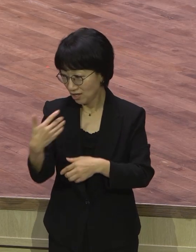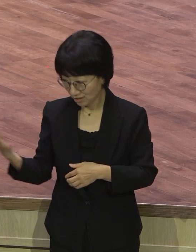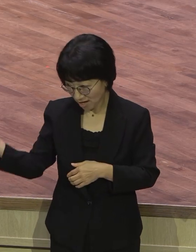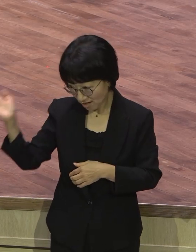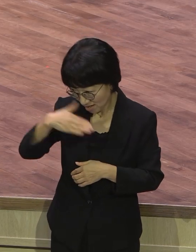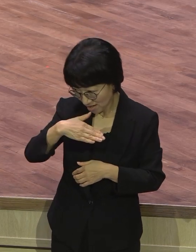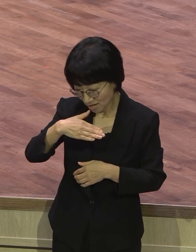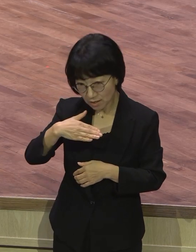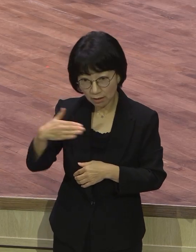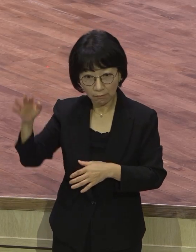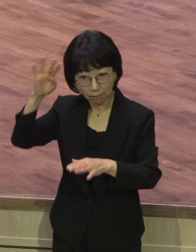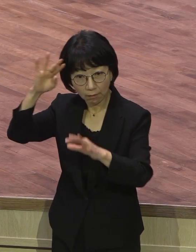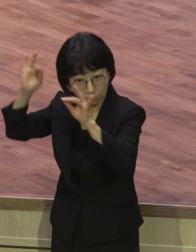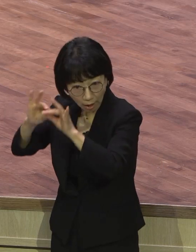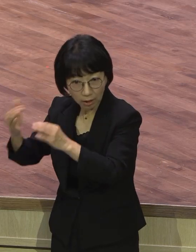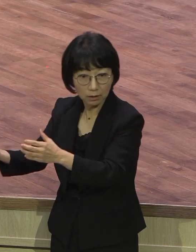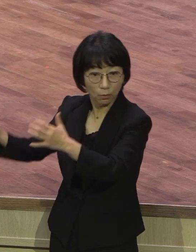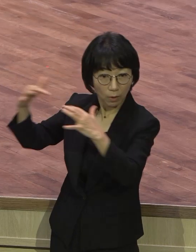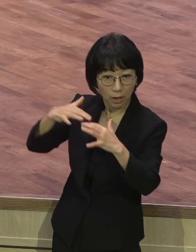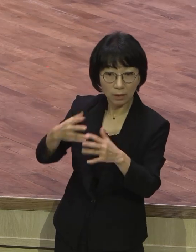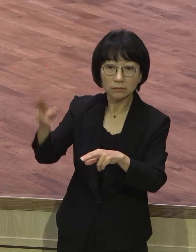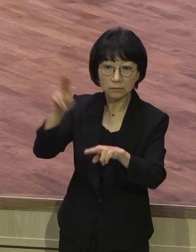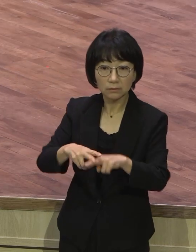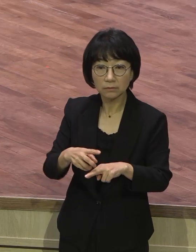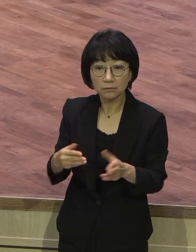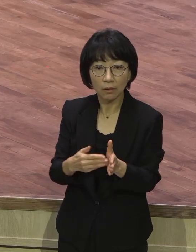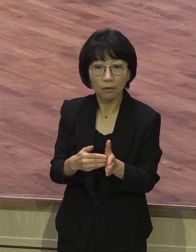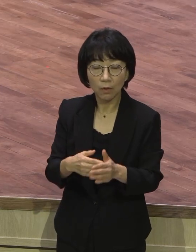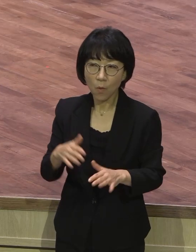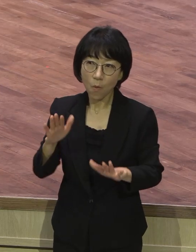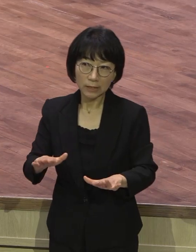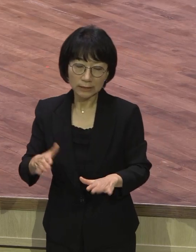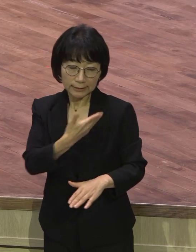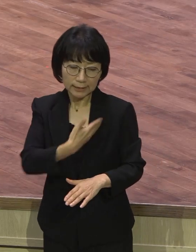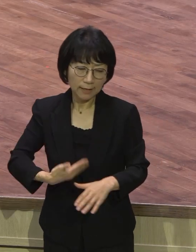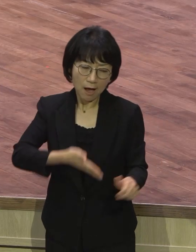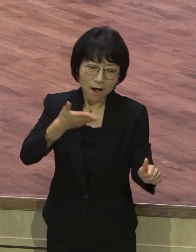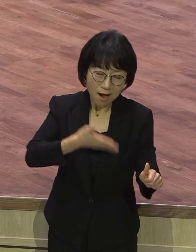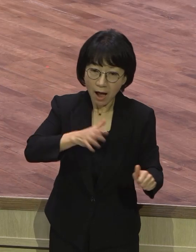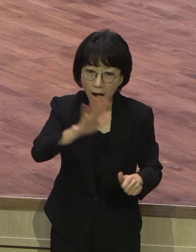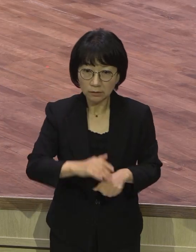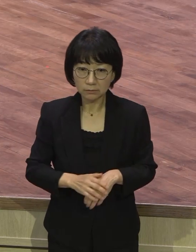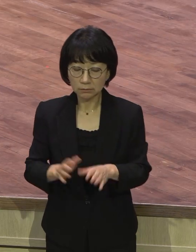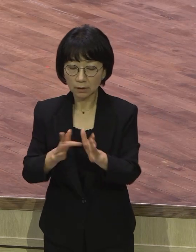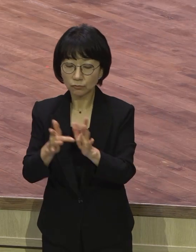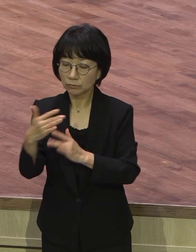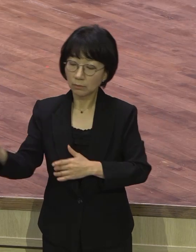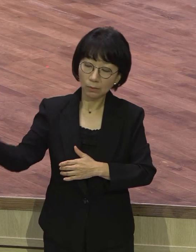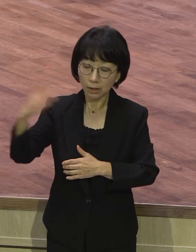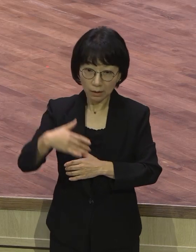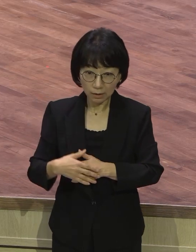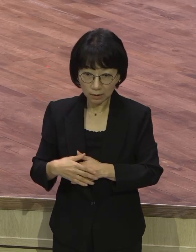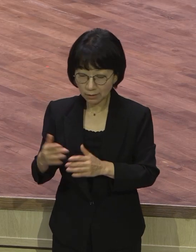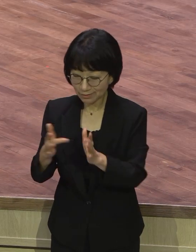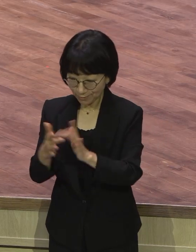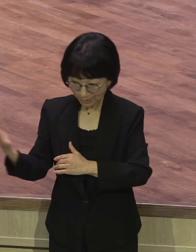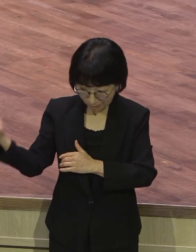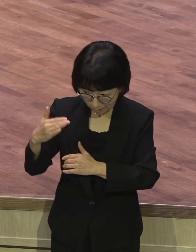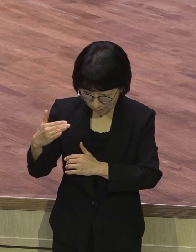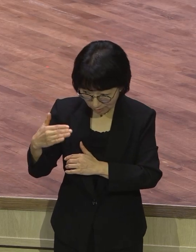건너간 것뿐이에요. 제자들이 선택한 거 아니에요. 예수님이 선택해서 예수님이 가자 해서